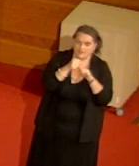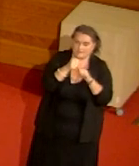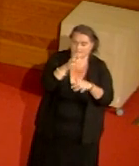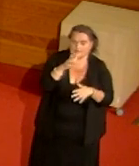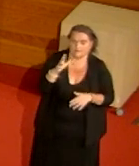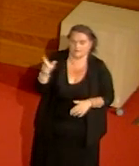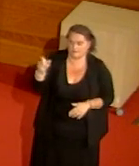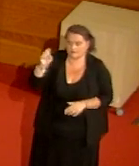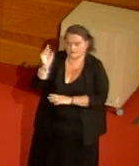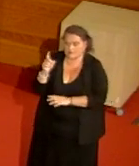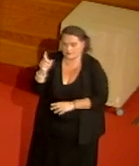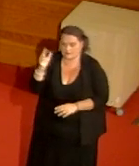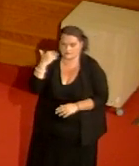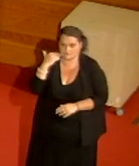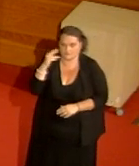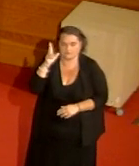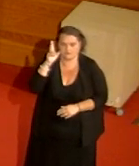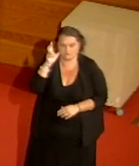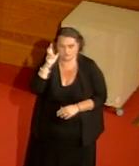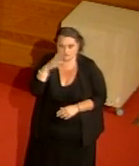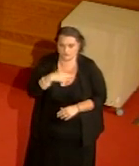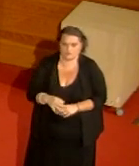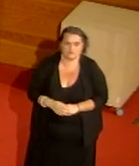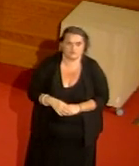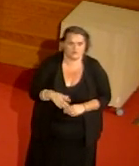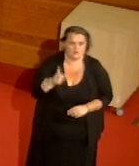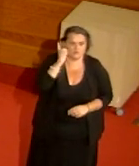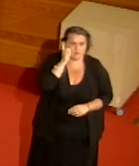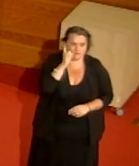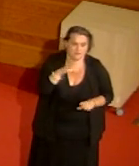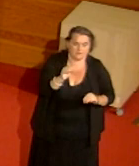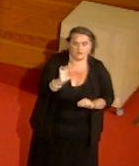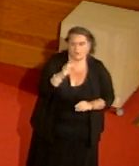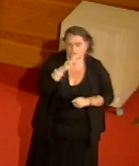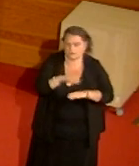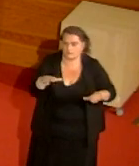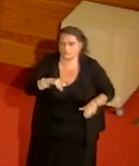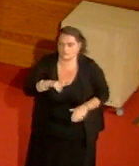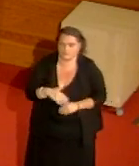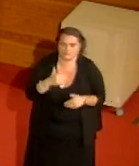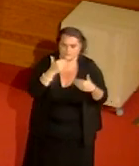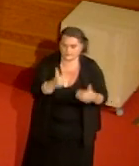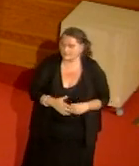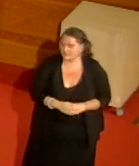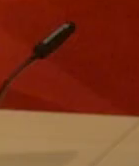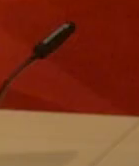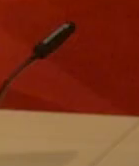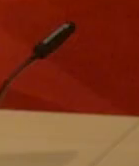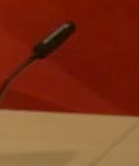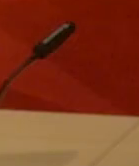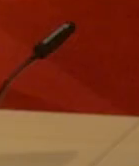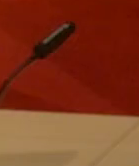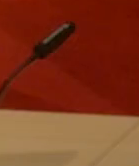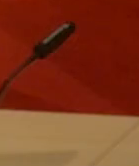bien la la pregunta eh Por favor Apagar o silenciar los teléfonos móviles Muchas gracias Muchísimas gracias